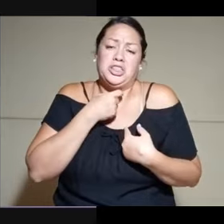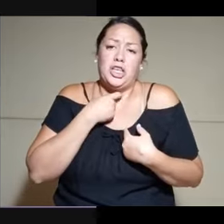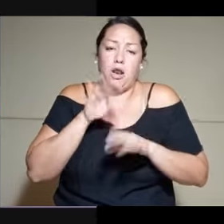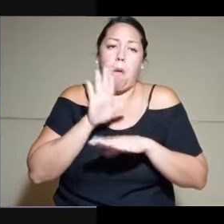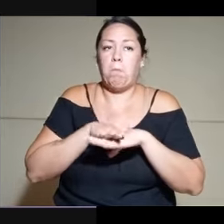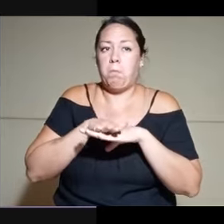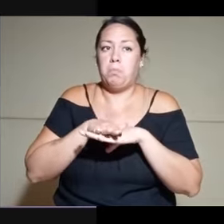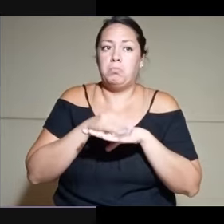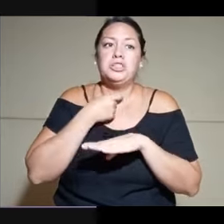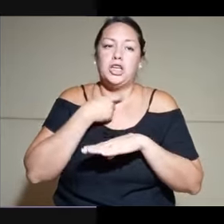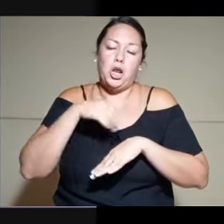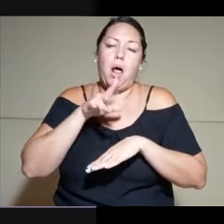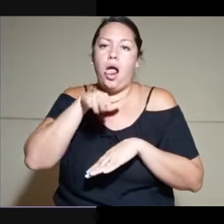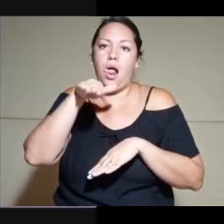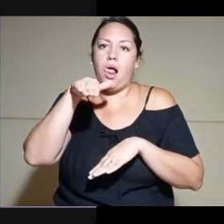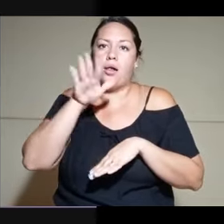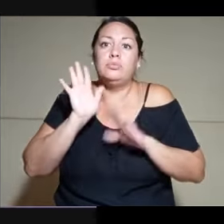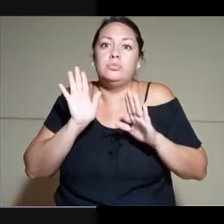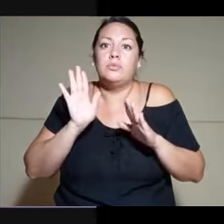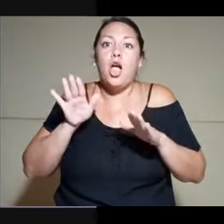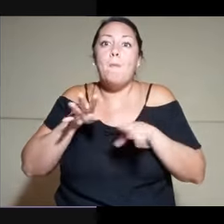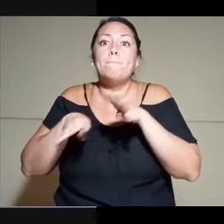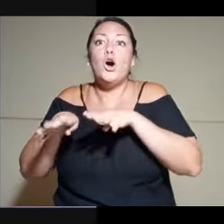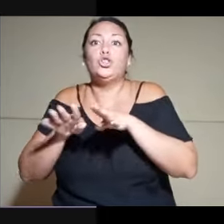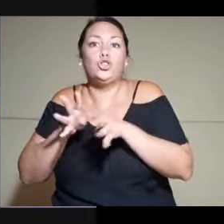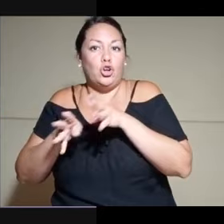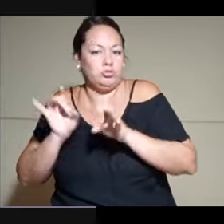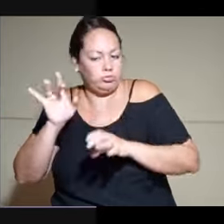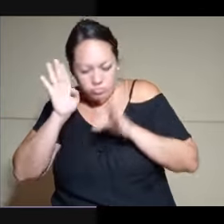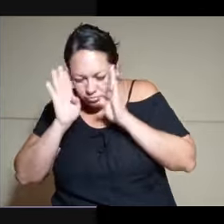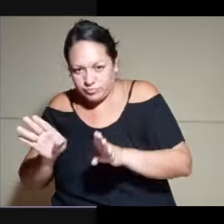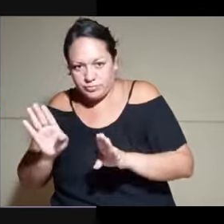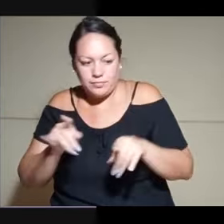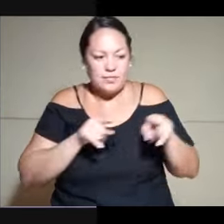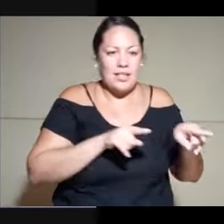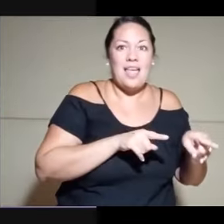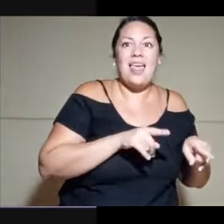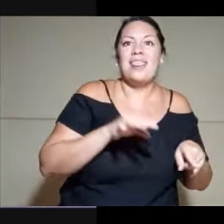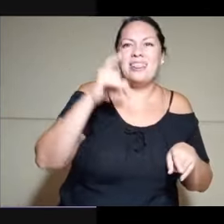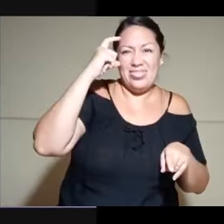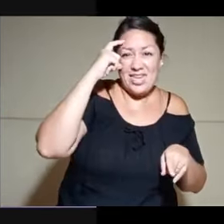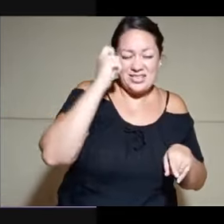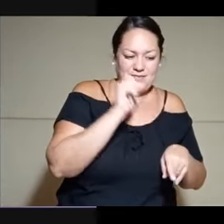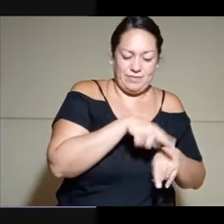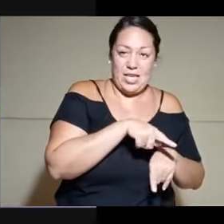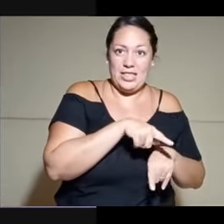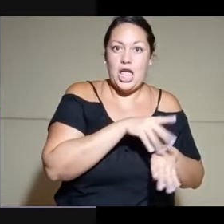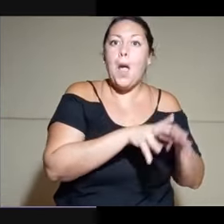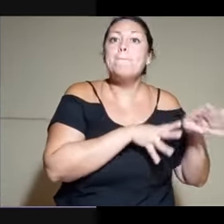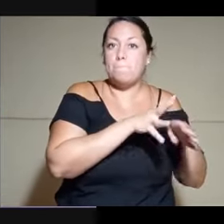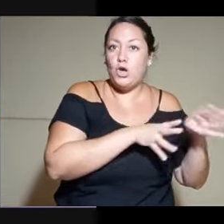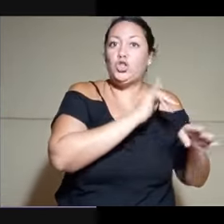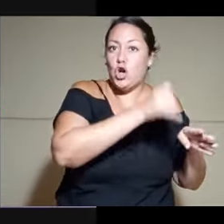motor. La lengua es voluntario el acto motor de la lengua. Yo si quiero la muevo y si quiero no la muevo. Por eso es